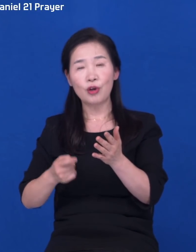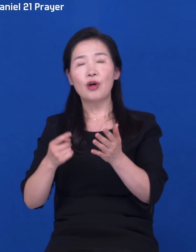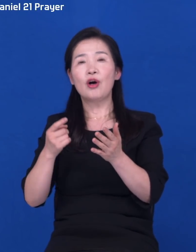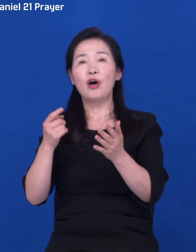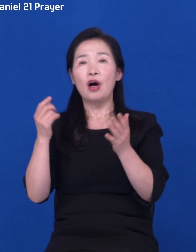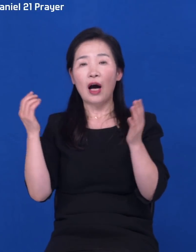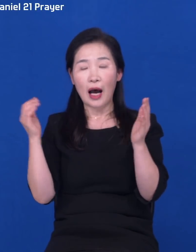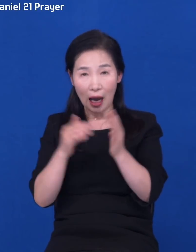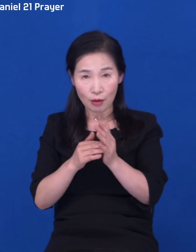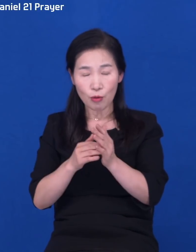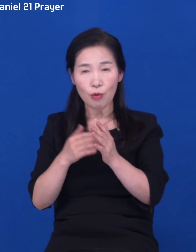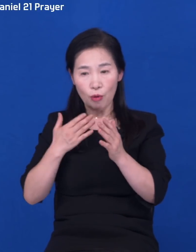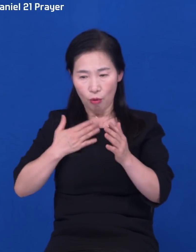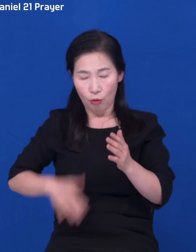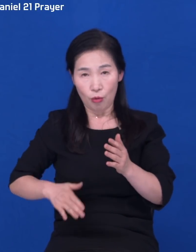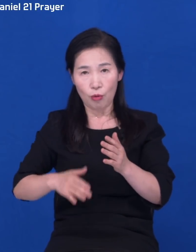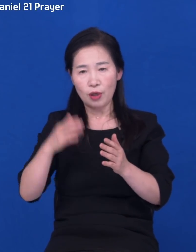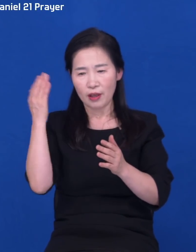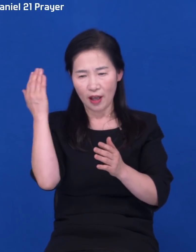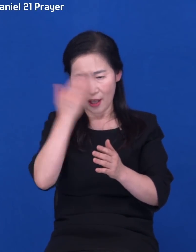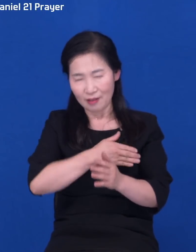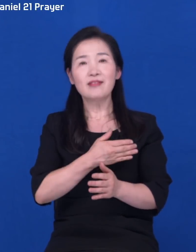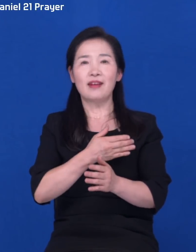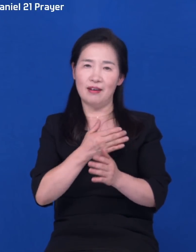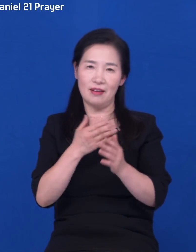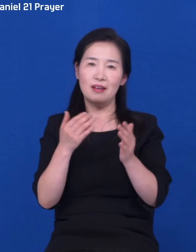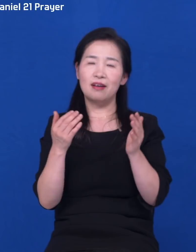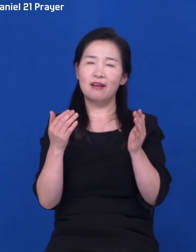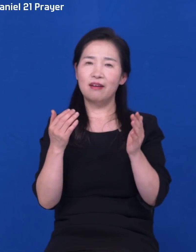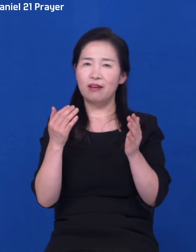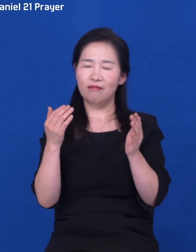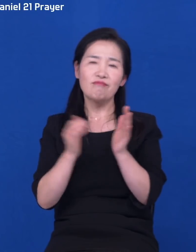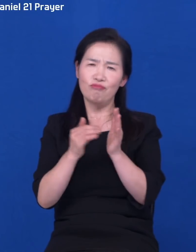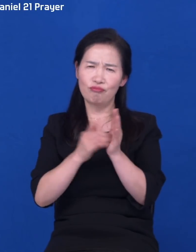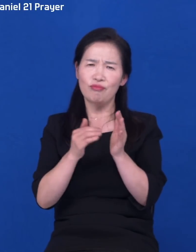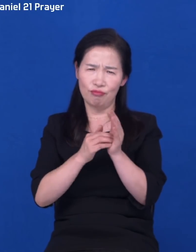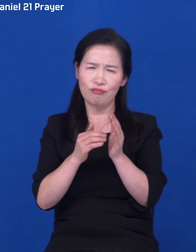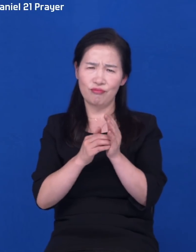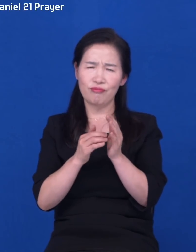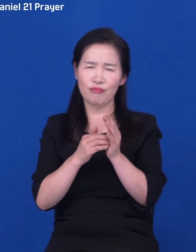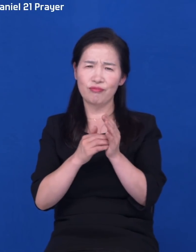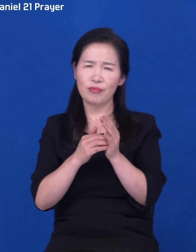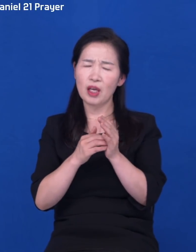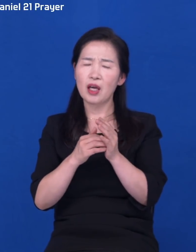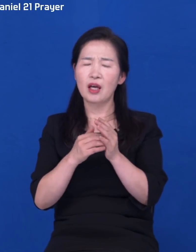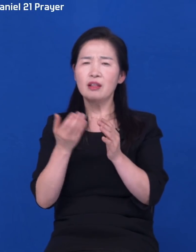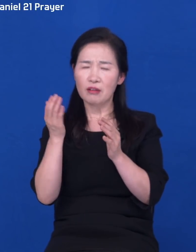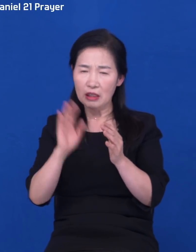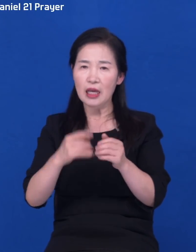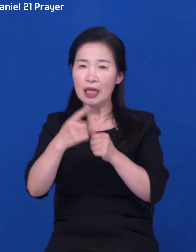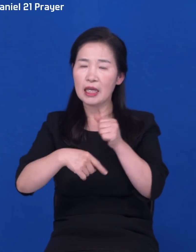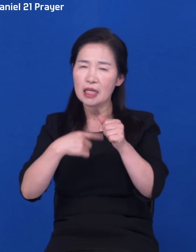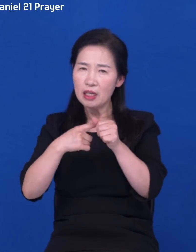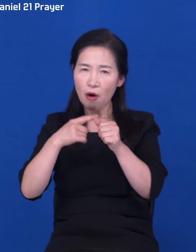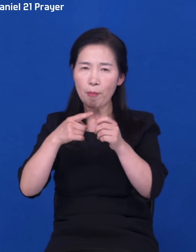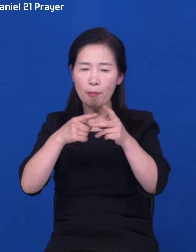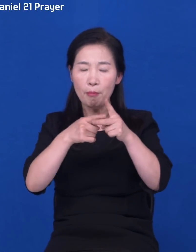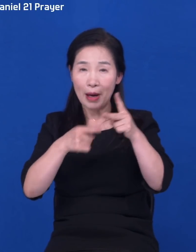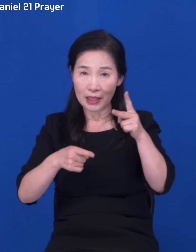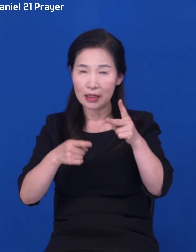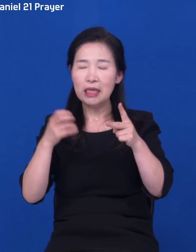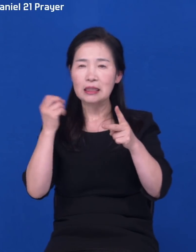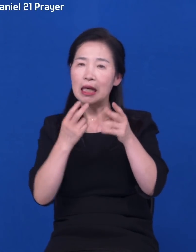없어요 할 정도로 너무 좋게 끝났는데 이제 그 1년 반 동안 계속 이제 재발